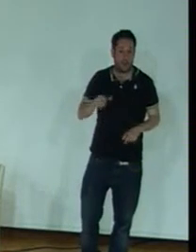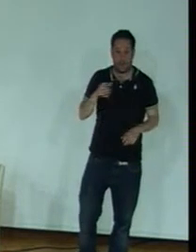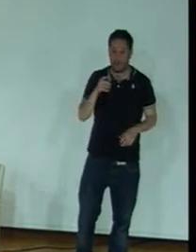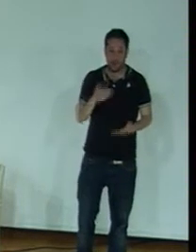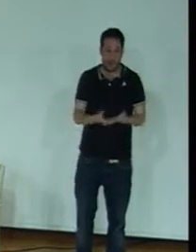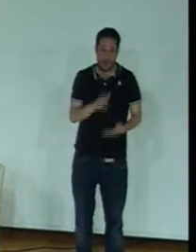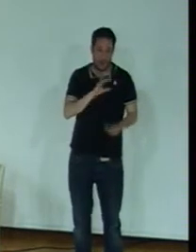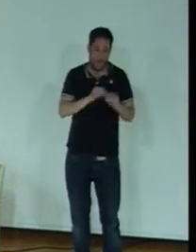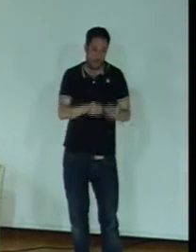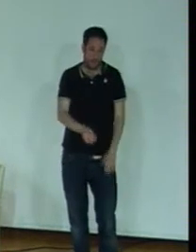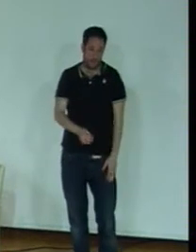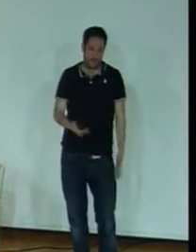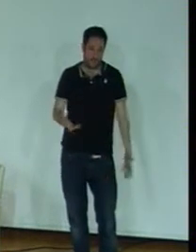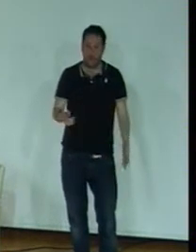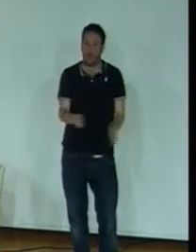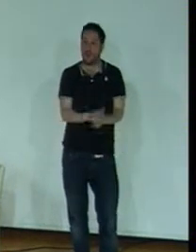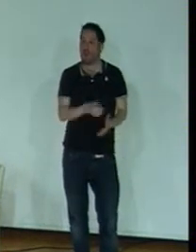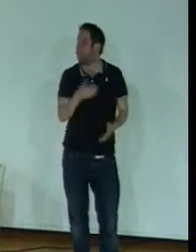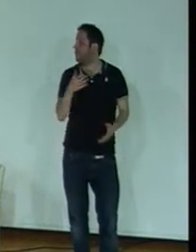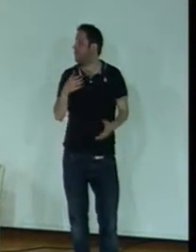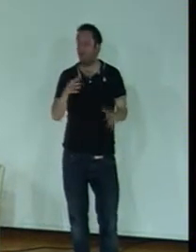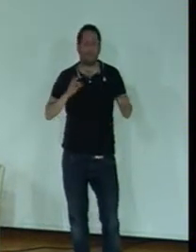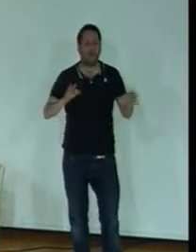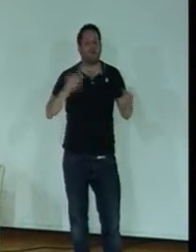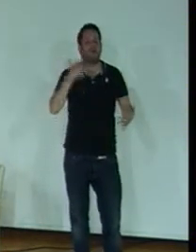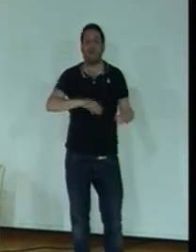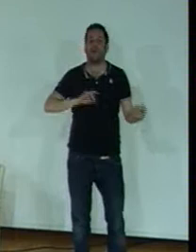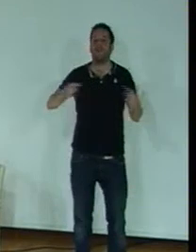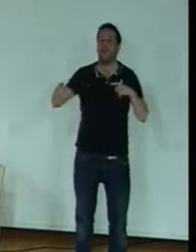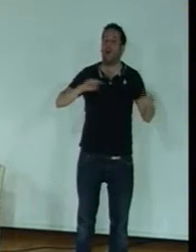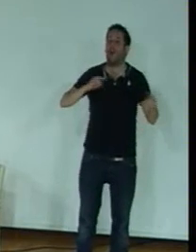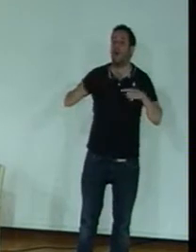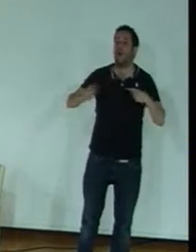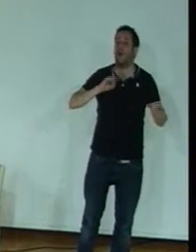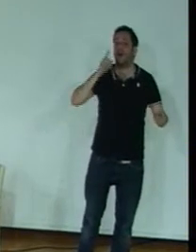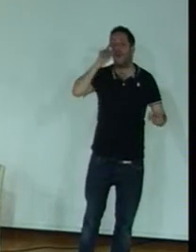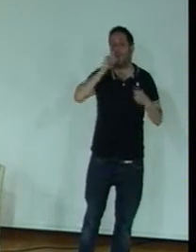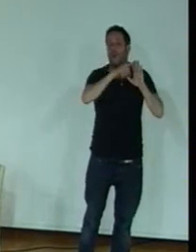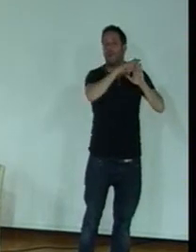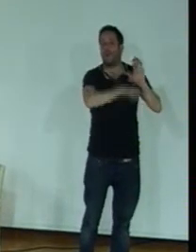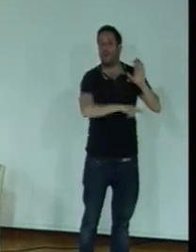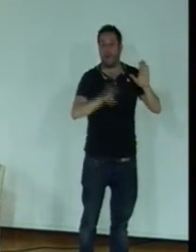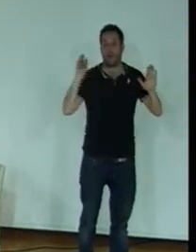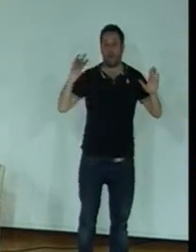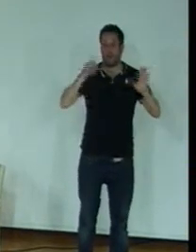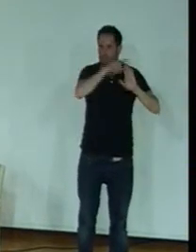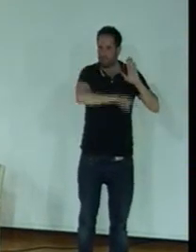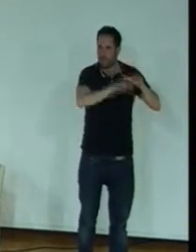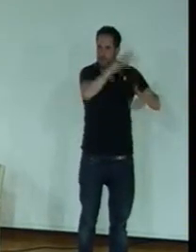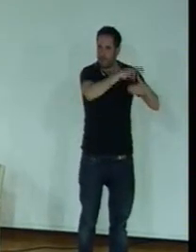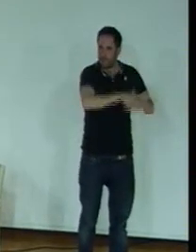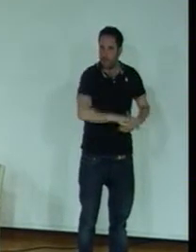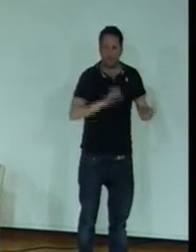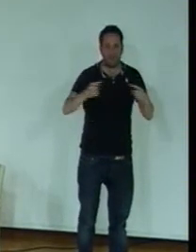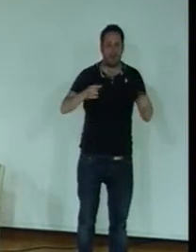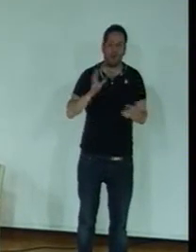parce qu'un point qui a été rarement cité dans le débat sur les mesures qui ont été prises depuis vendredi, c'est souvent le